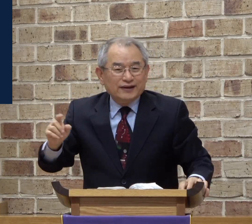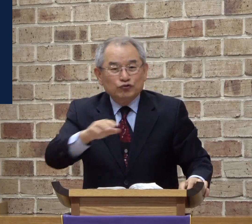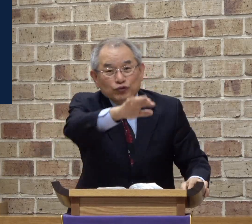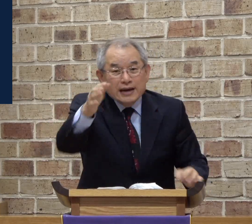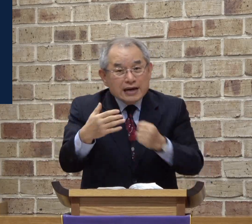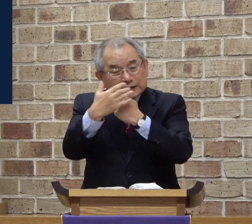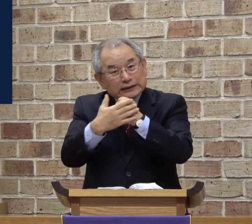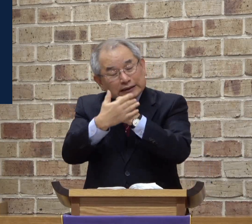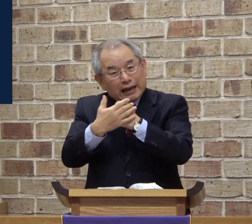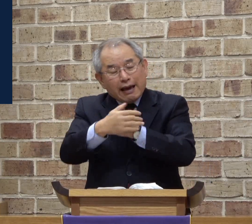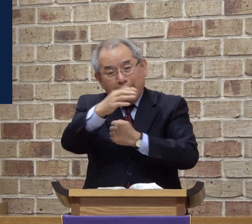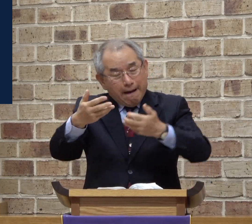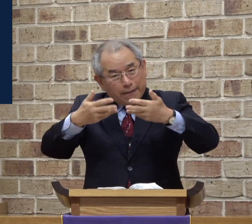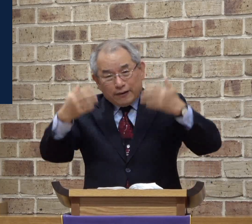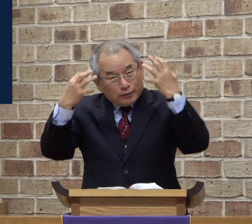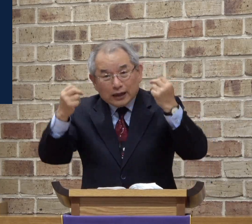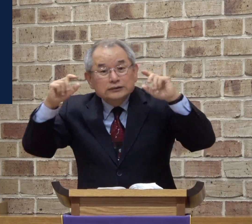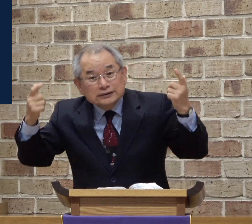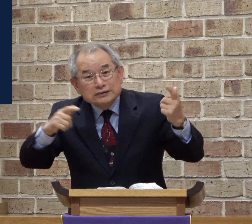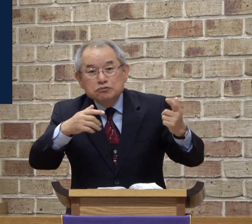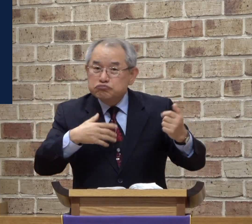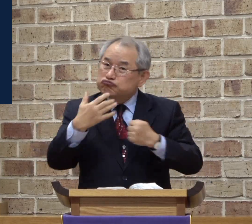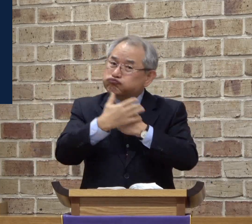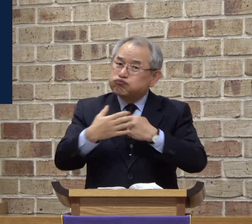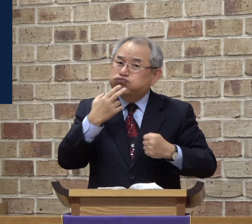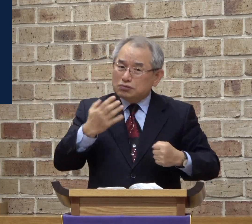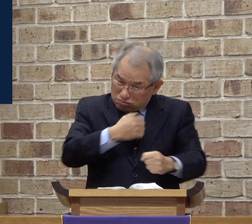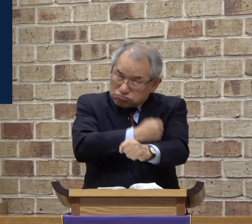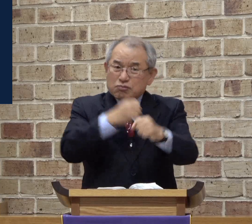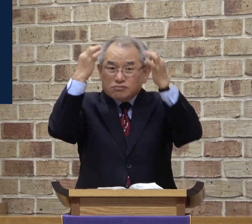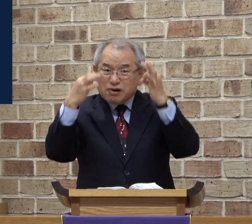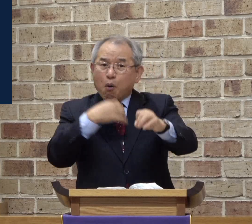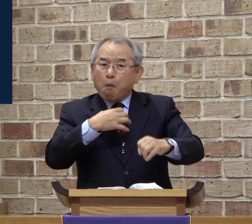늪에서 나를 구해준 분들을 위해서 그분들을 기억하고 이제 내가 봉사할 차례입니다 라고